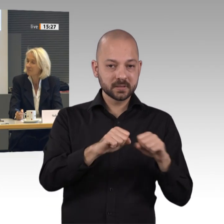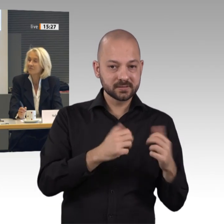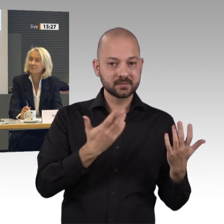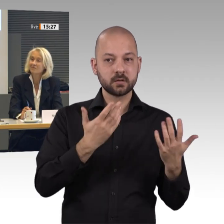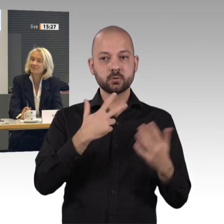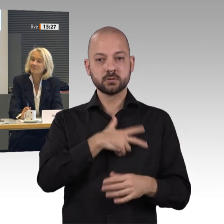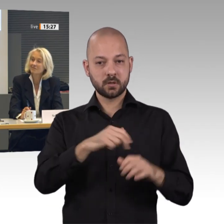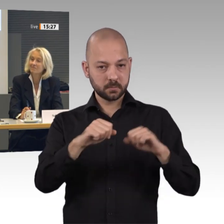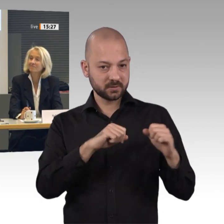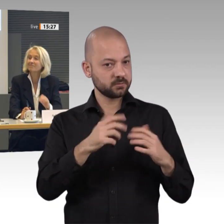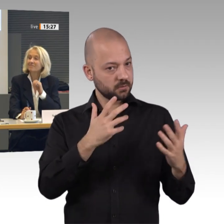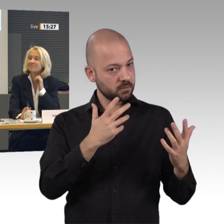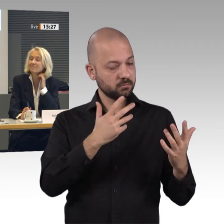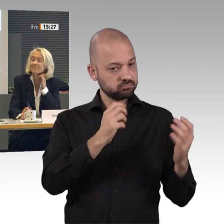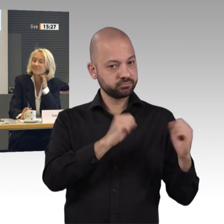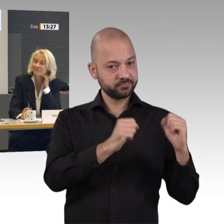Herr Oellers.